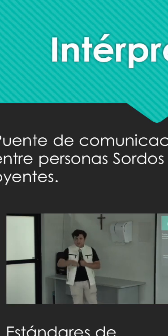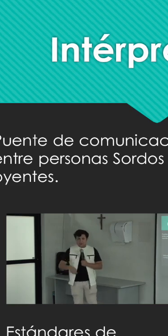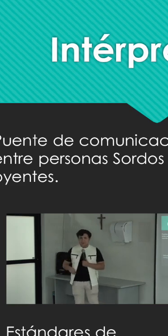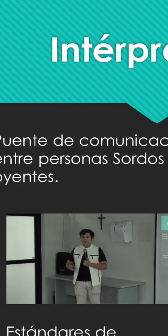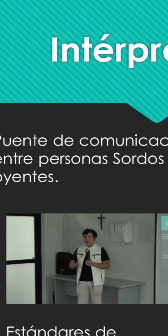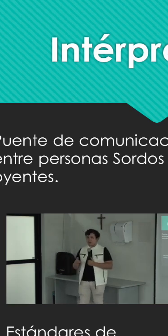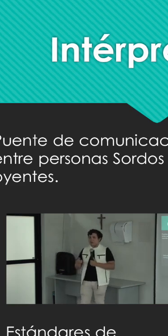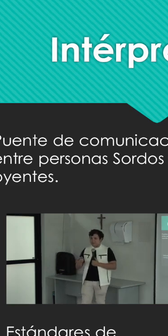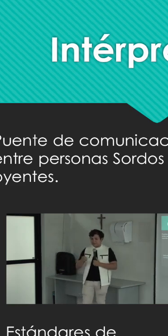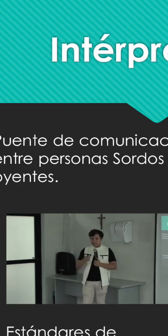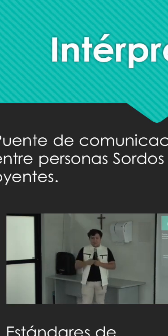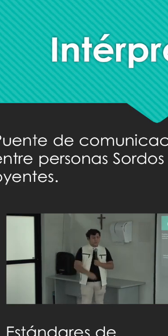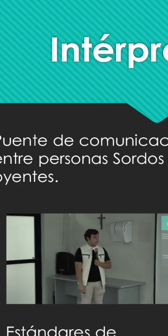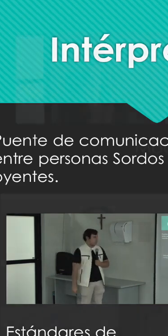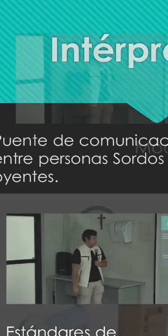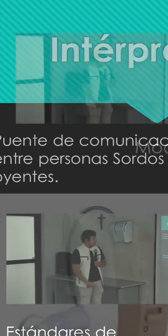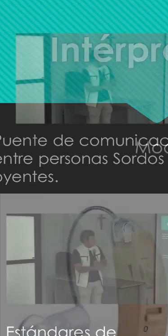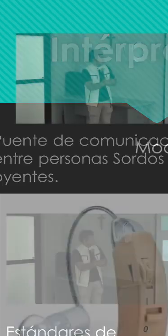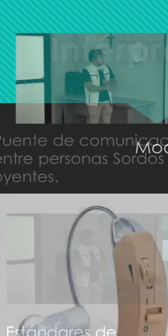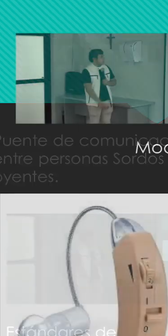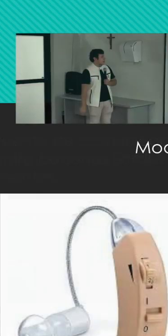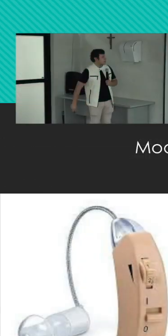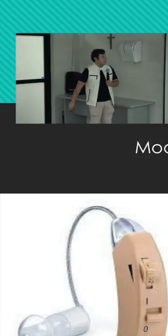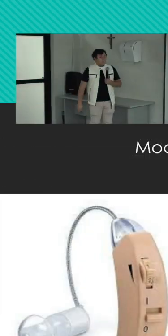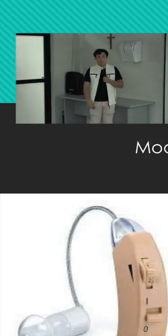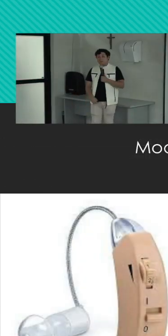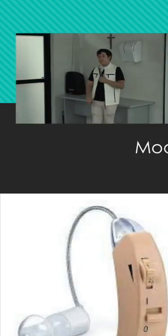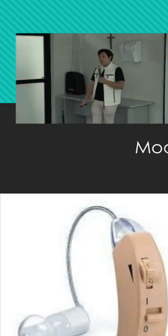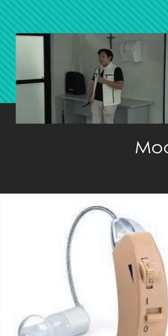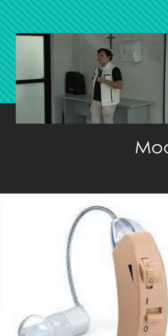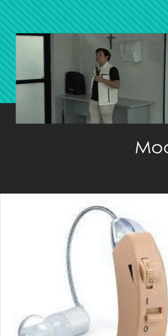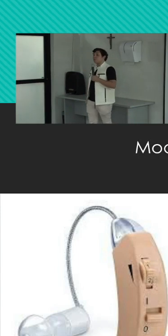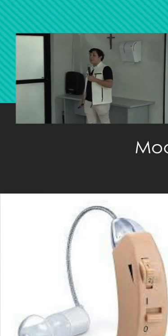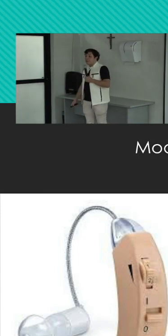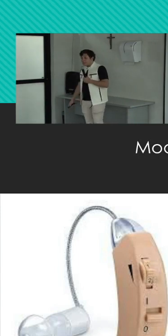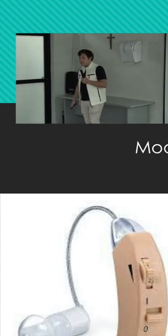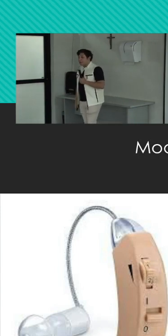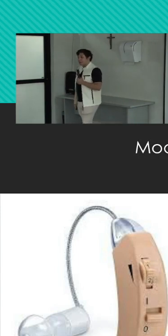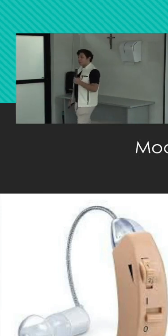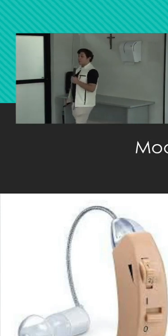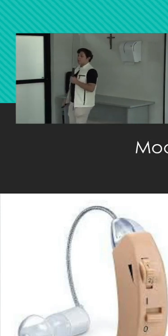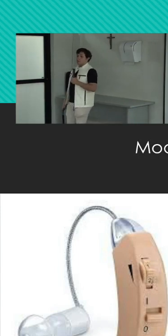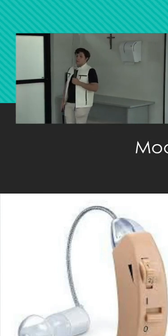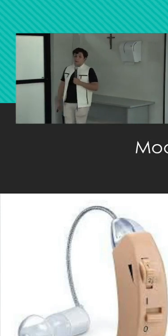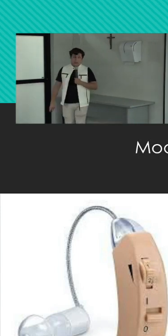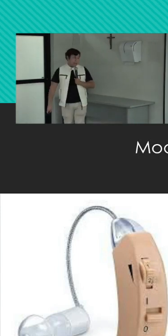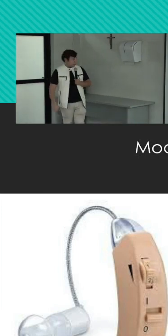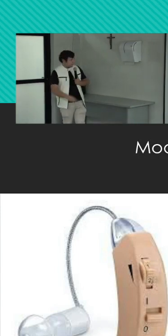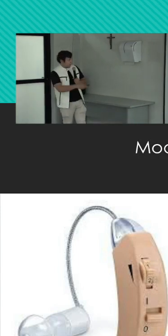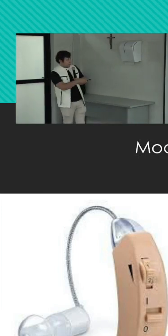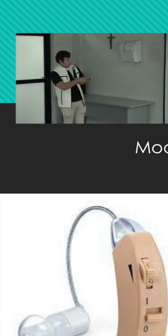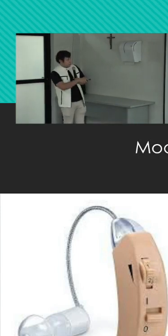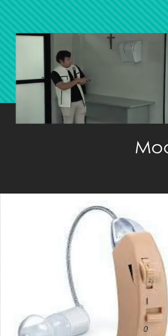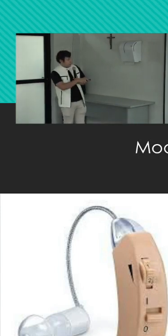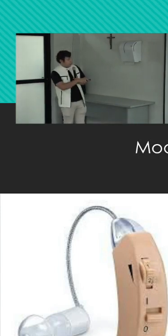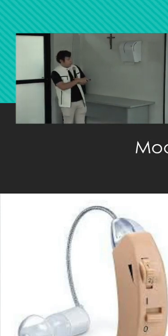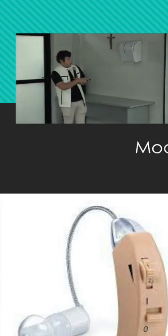menos recuerden y asocien. Muy bien, vamos a ver que existe un paradigma médico, y hay dos: médico